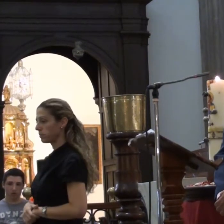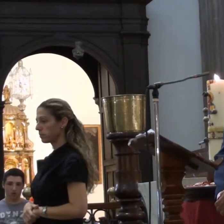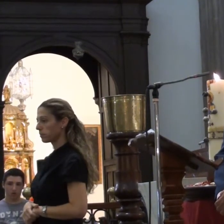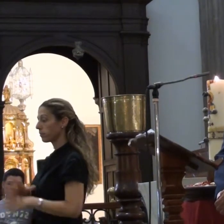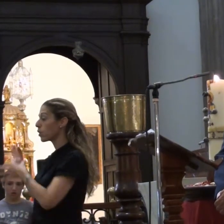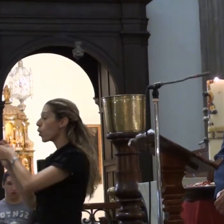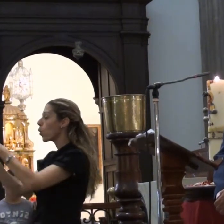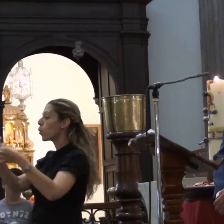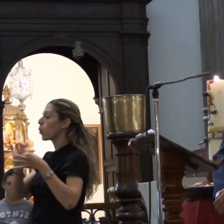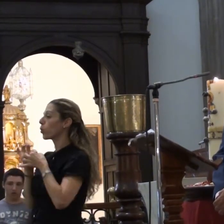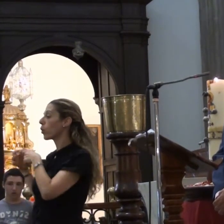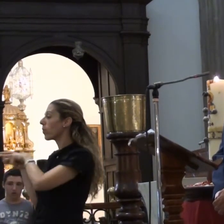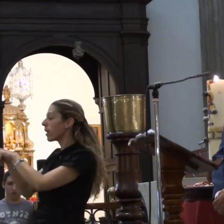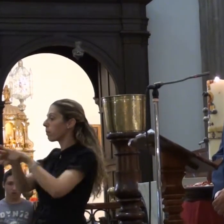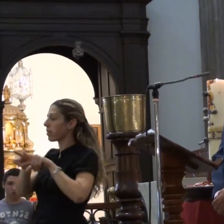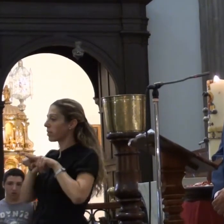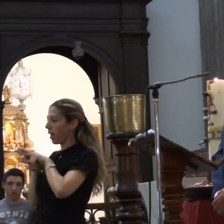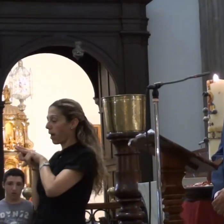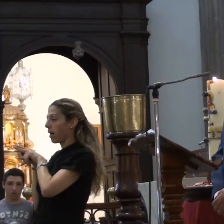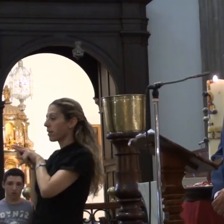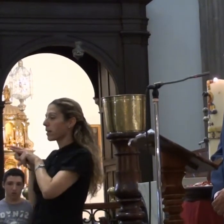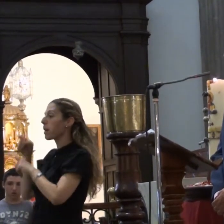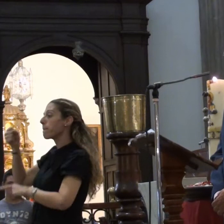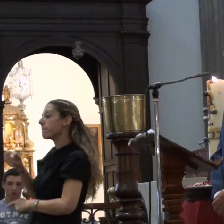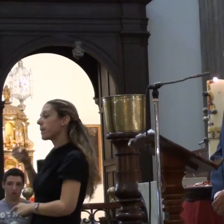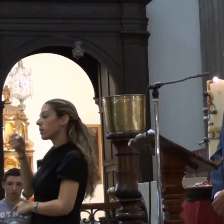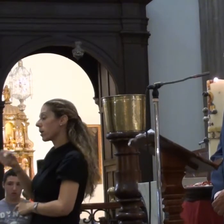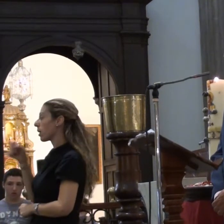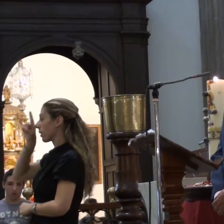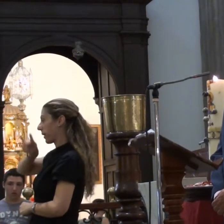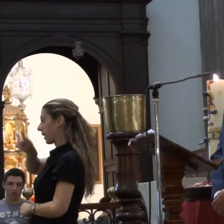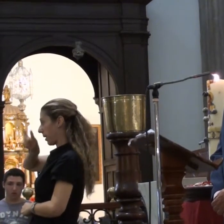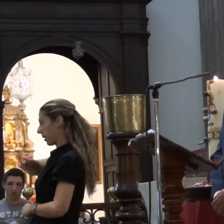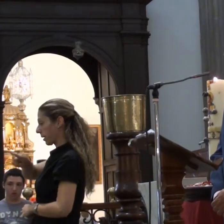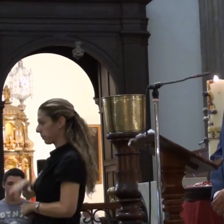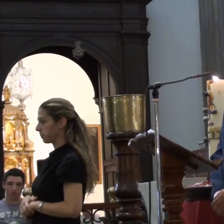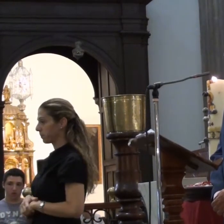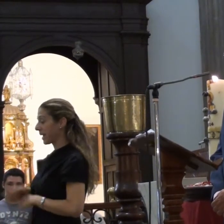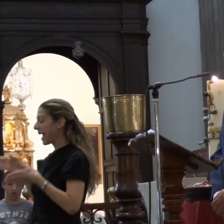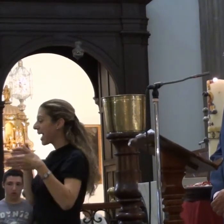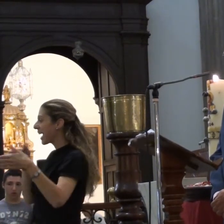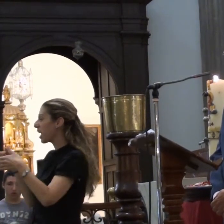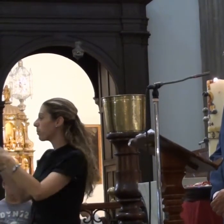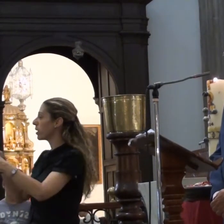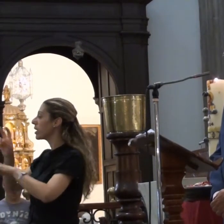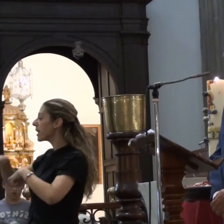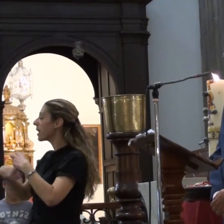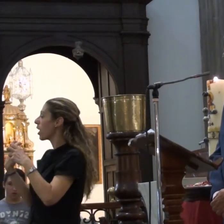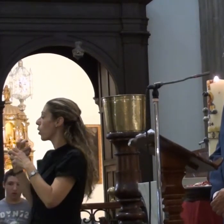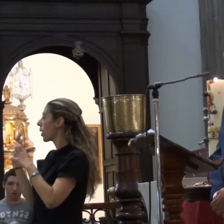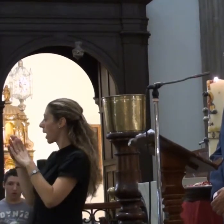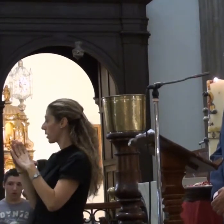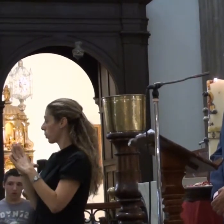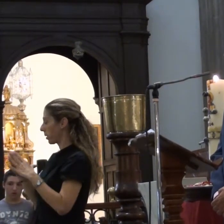Unión de hermandades cofradías y patronal Canarias camino neocanal